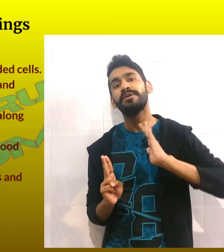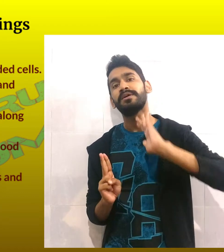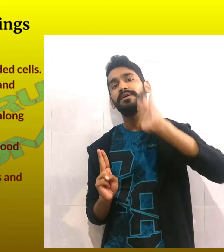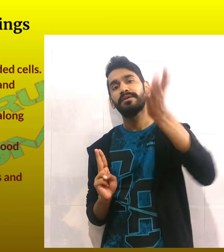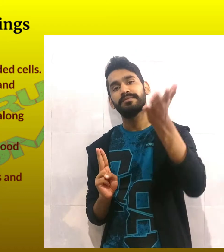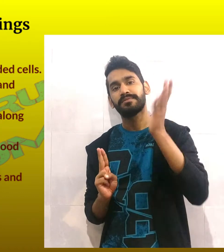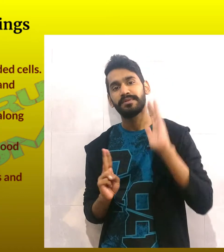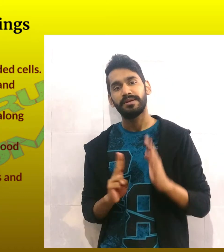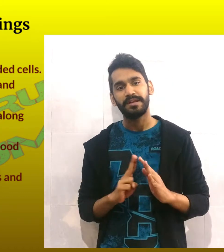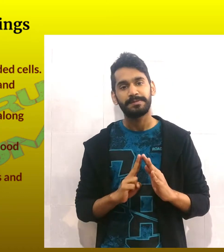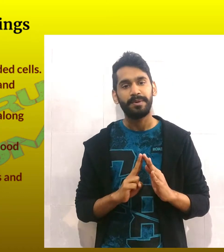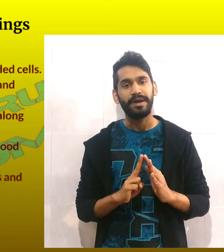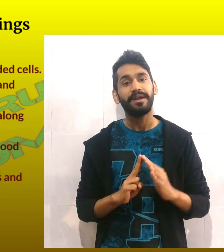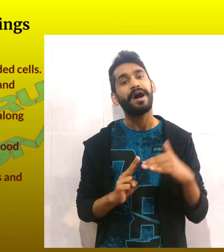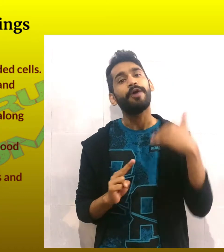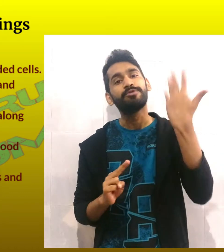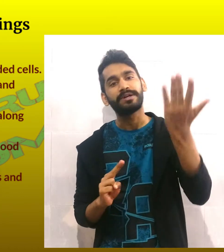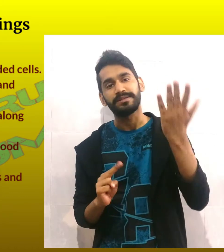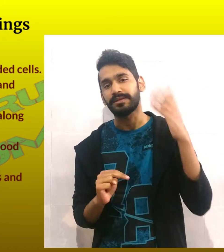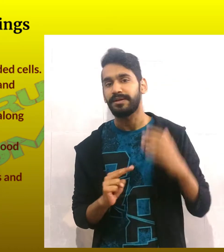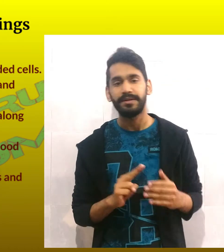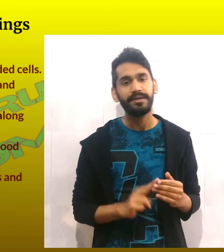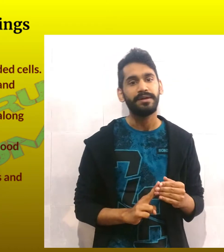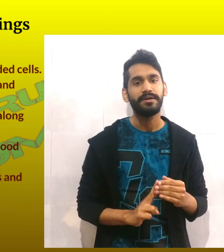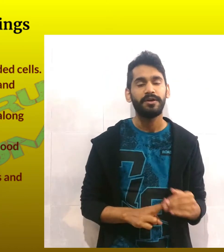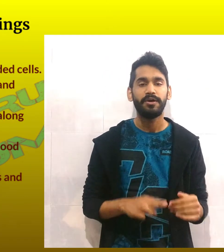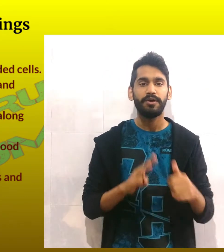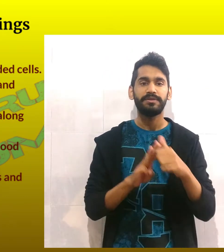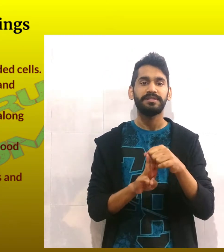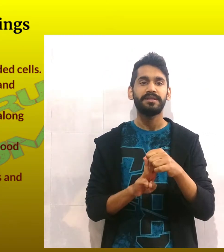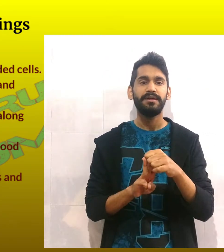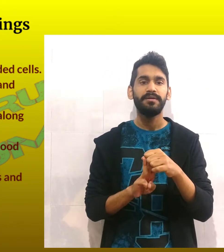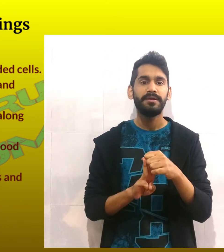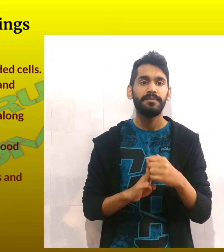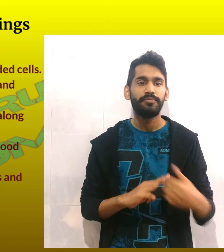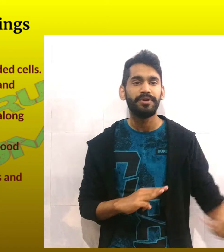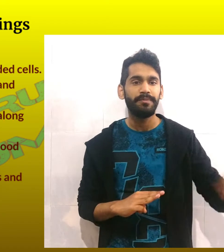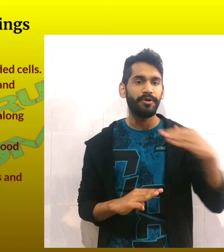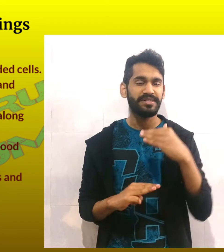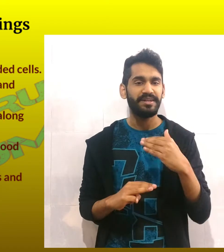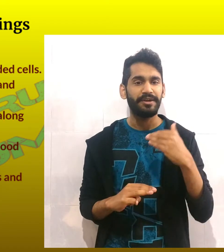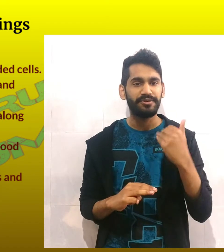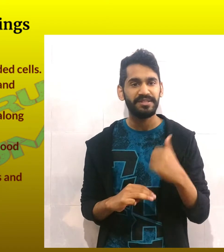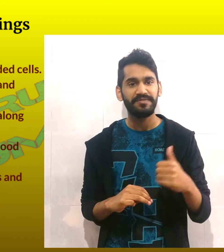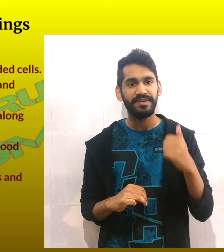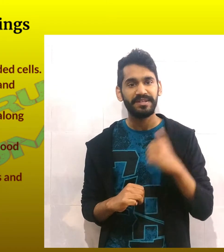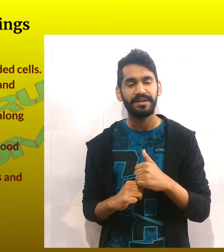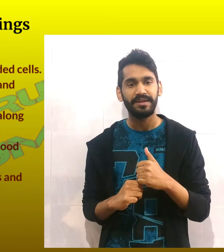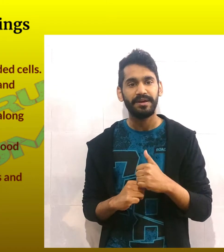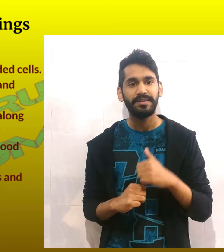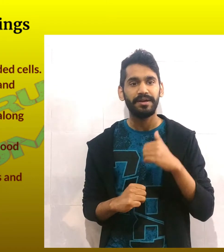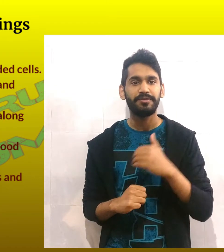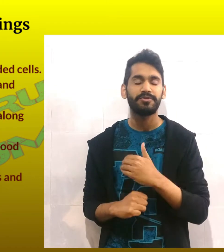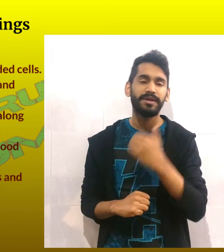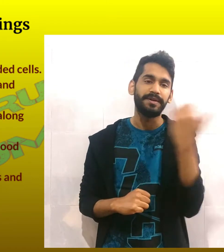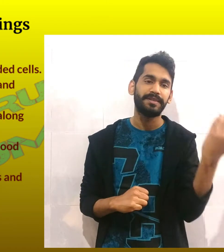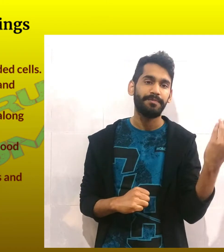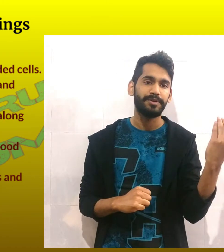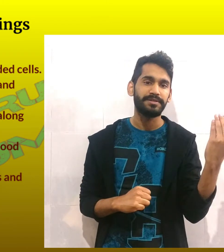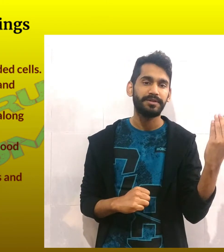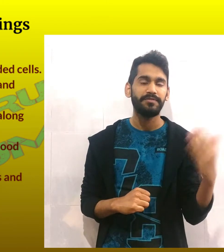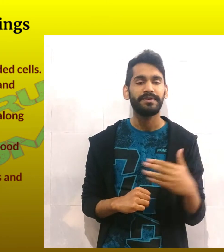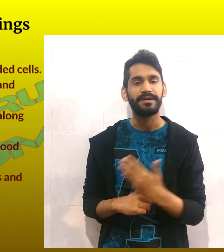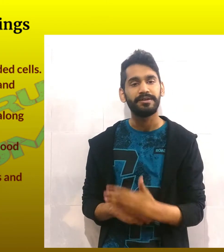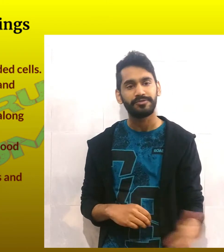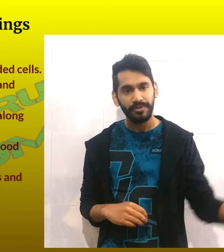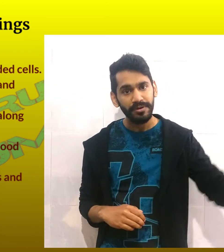उसको रेस्पायर आउट कर सके। ठीक है, और तीसरा, पूरी बॉडी से नाइट्रोजनस वेस्ट इकट्ठे करना ताकि उसको किडनी तक